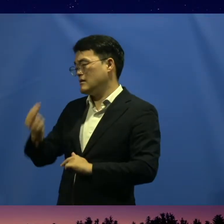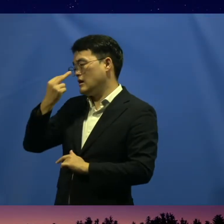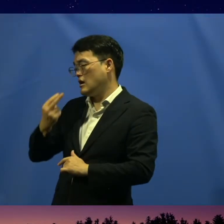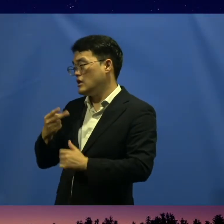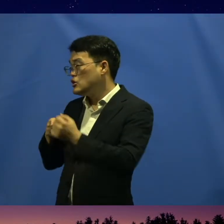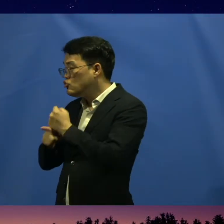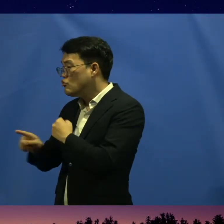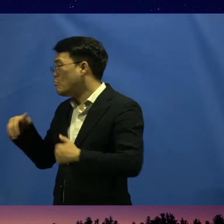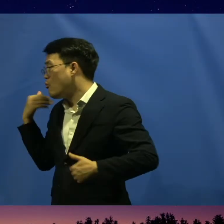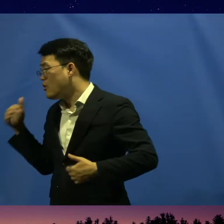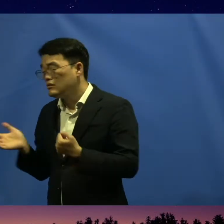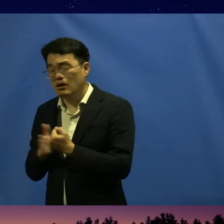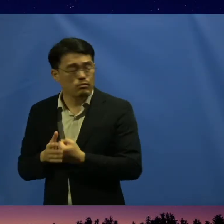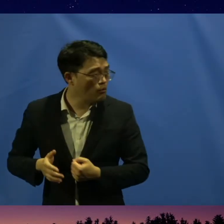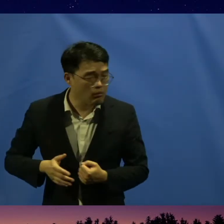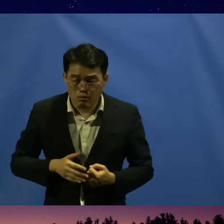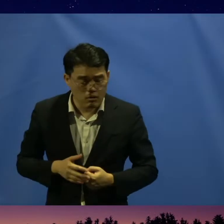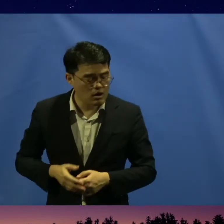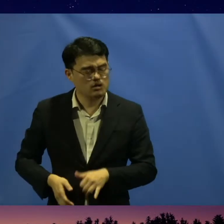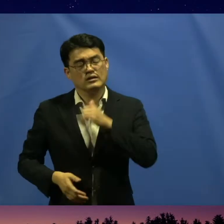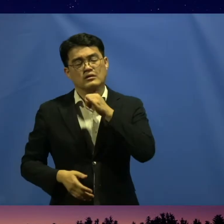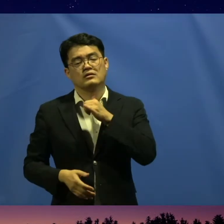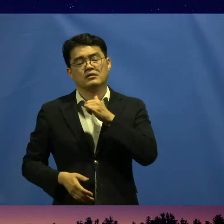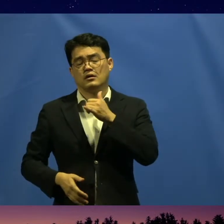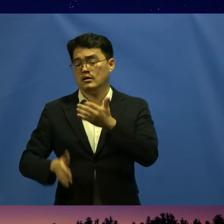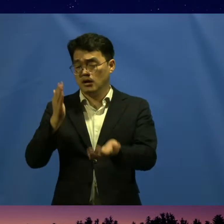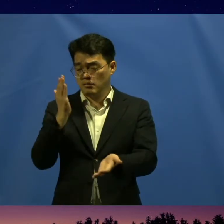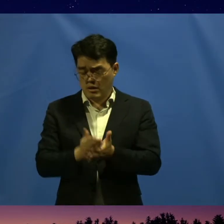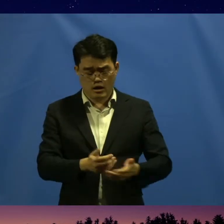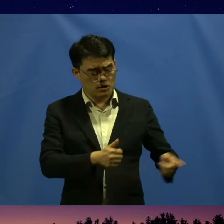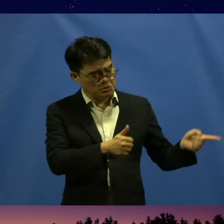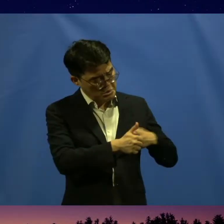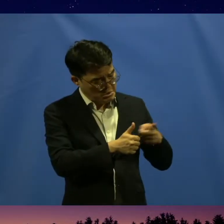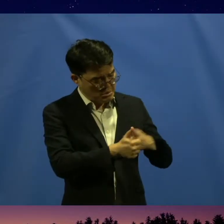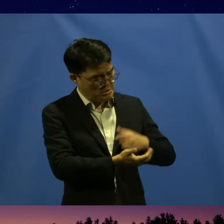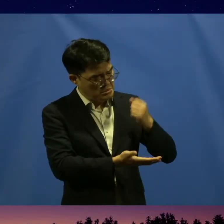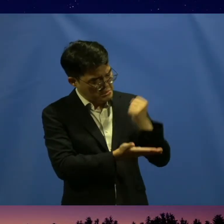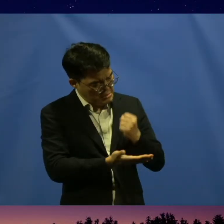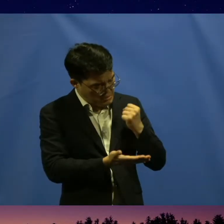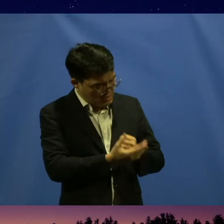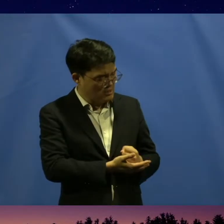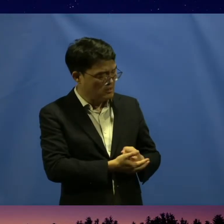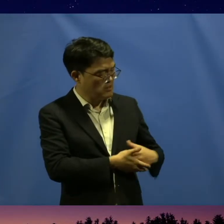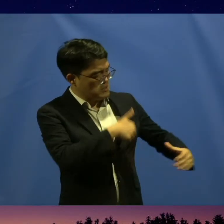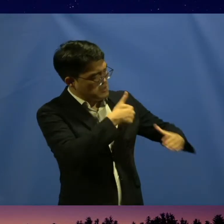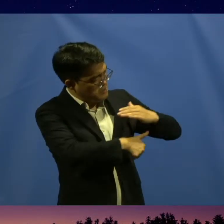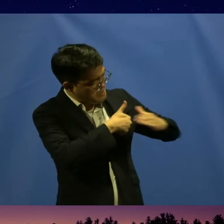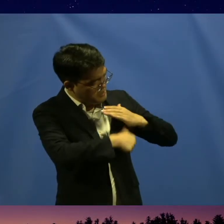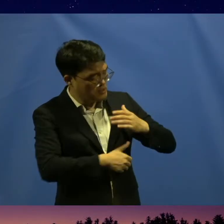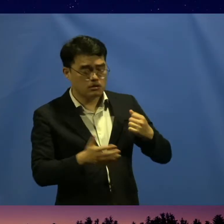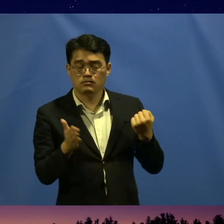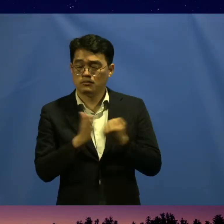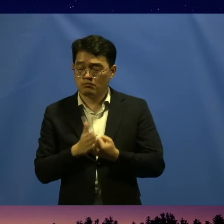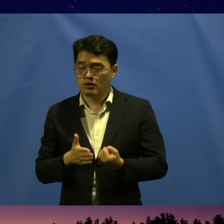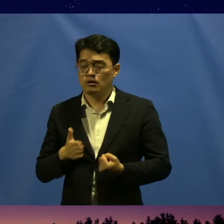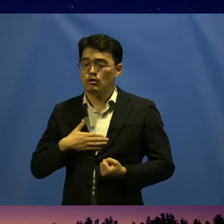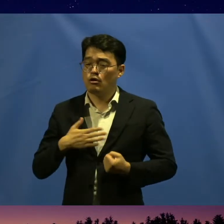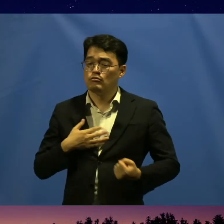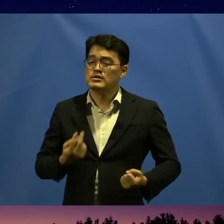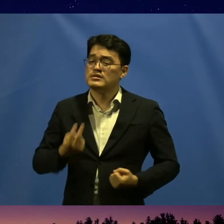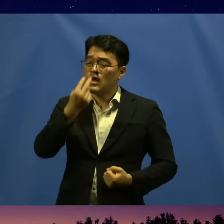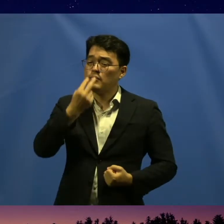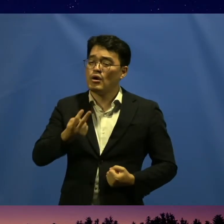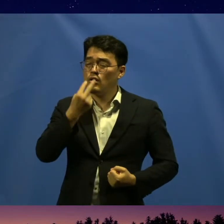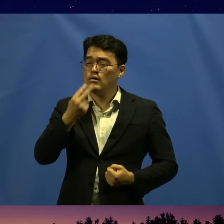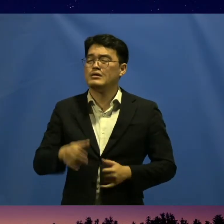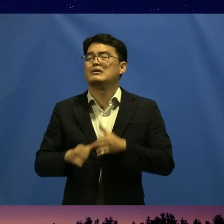말에, 비난에, 평가에, 욕 한마디에 뒤집어지는 인생을 사는 건 여러분 너무나 나이브한